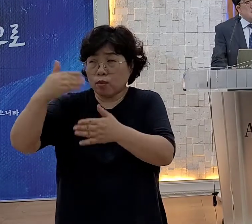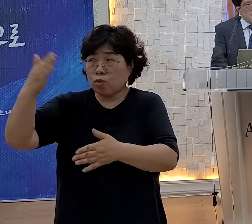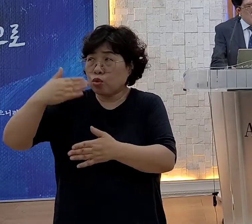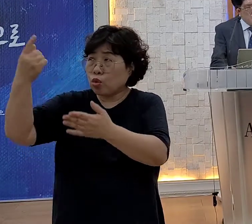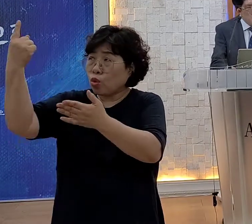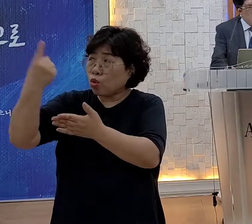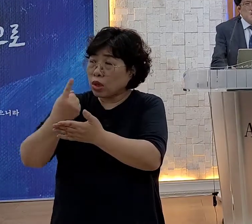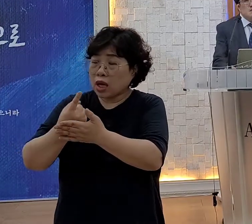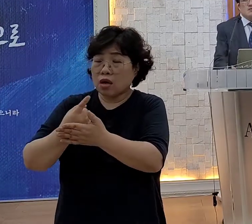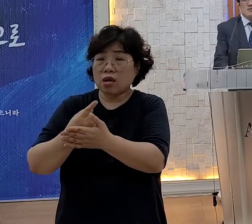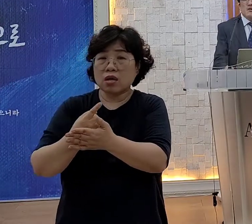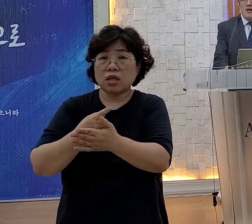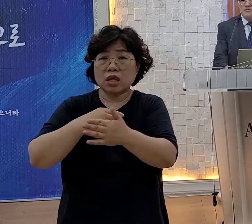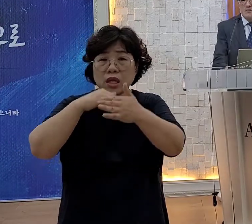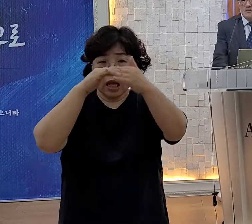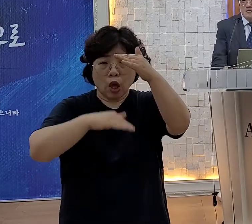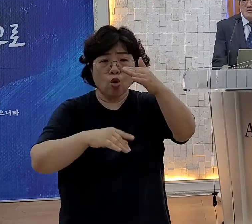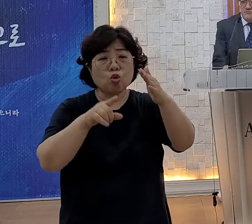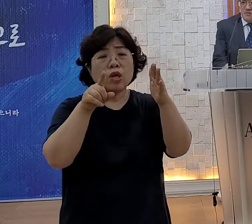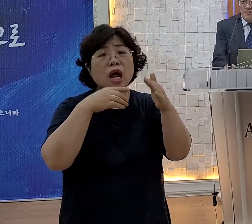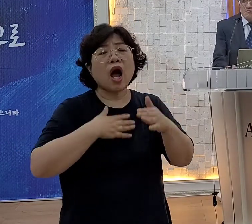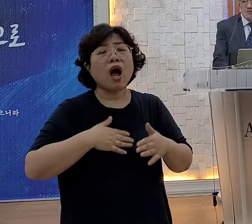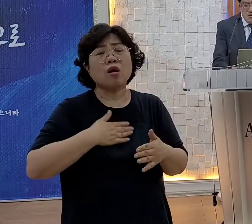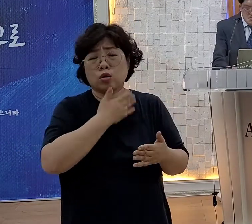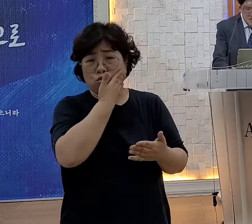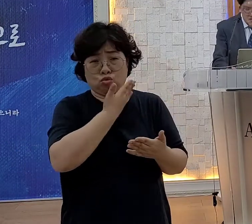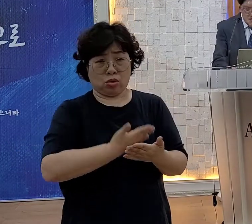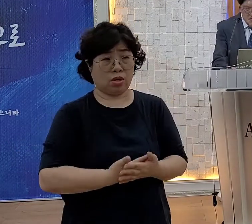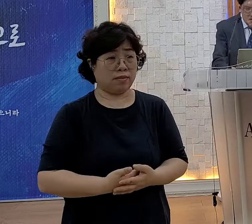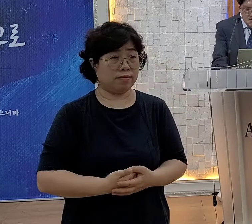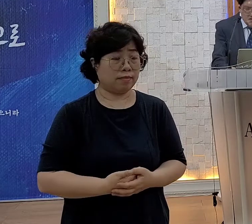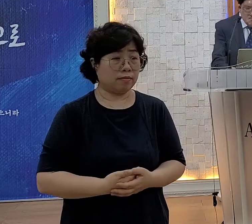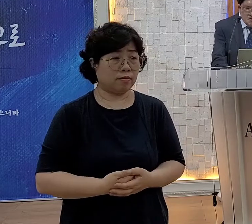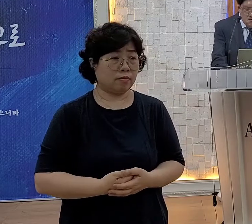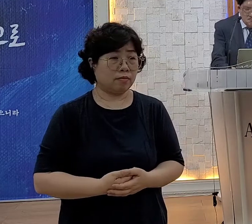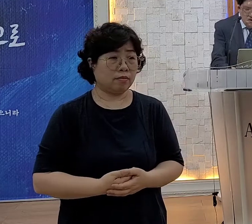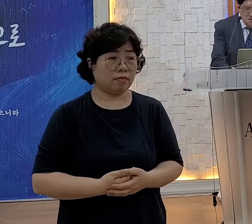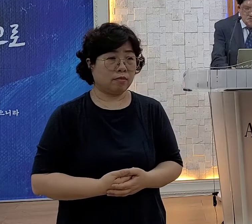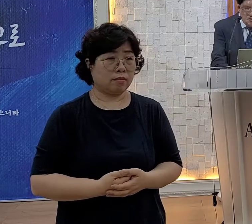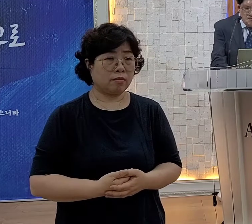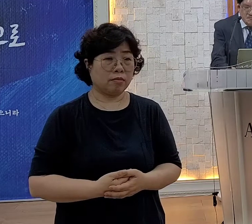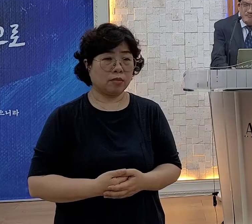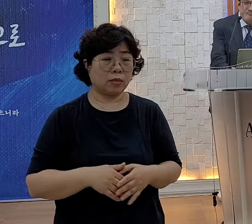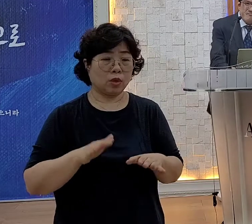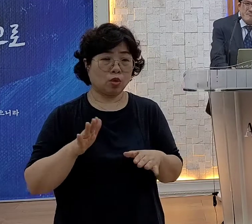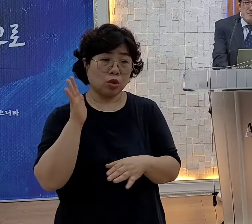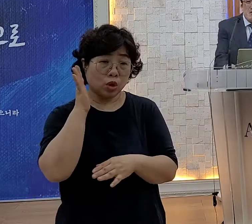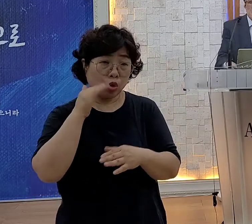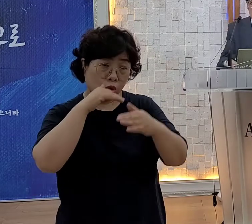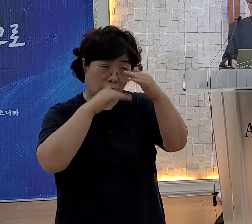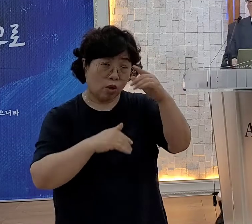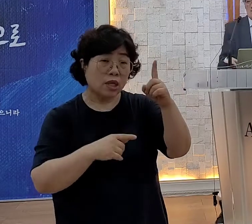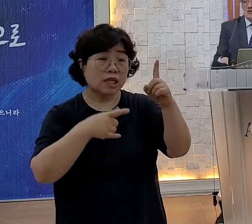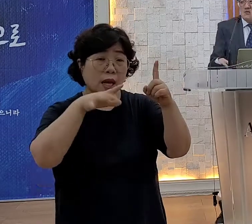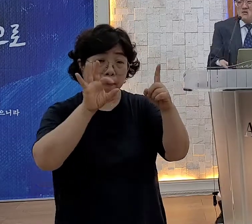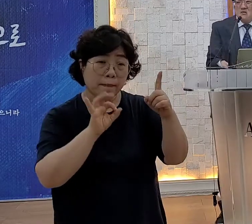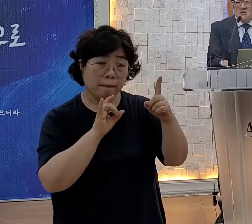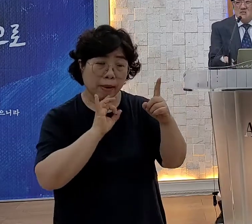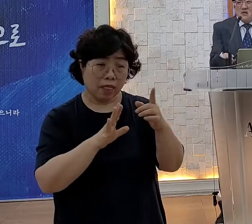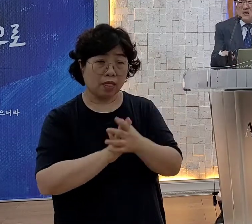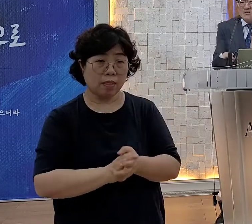하나님으로부터 온다. 이 사실만 알면 됩니다. 오늘 여기까지가 우리가 나눌 말씀인데요. 그래서 아까